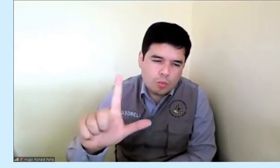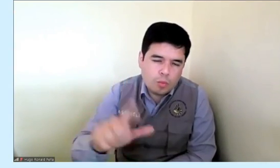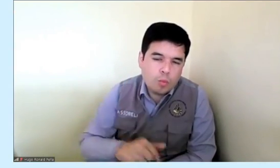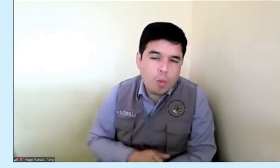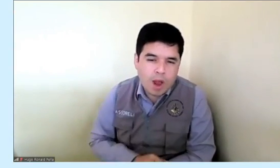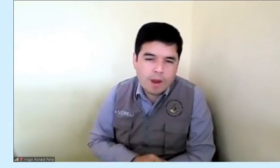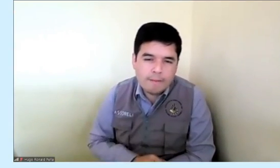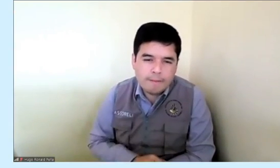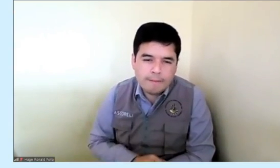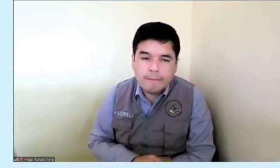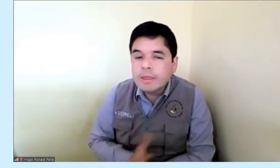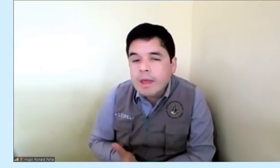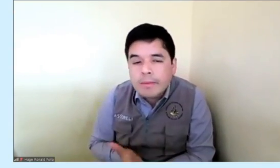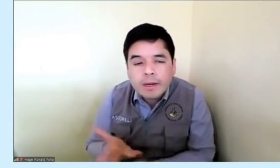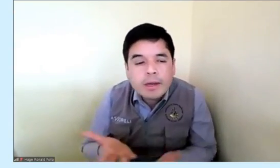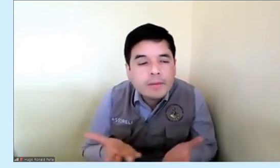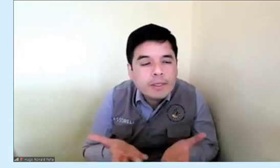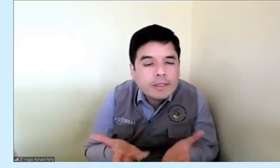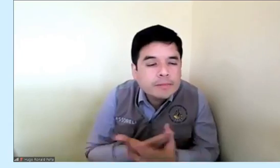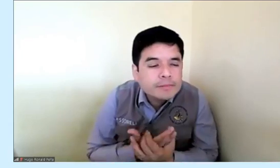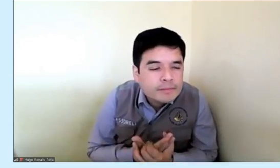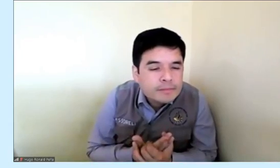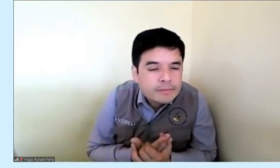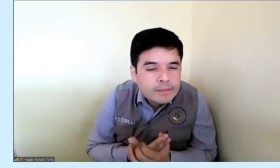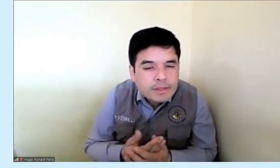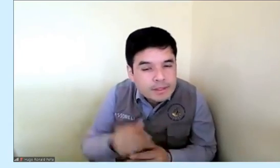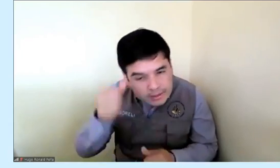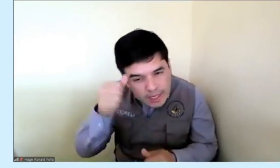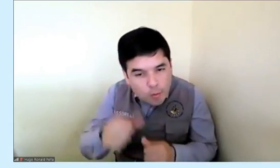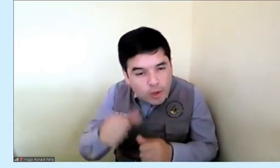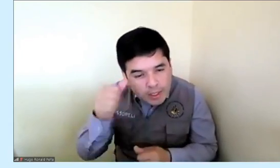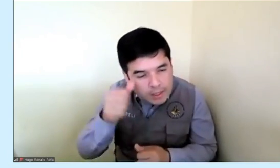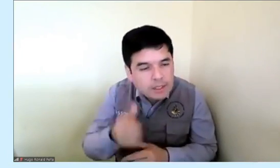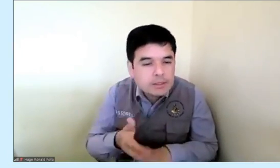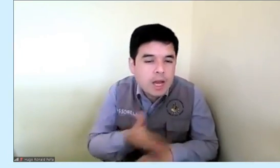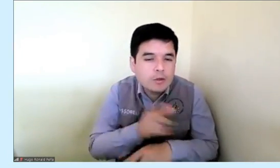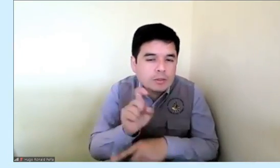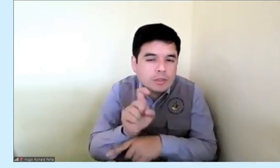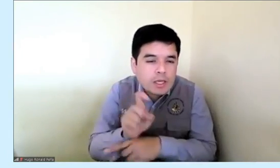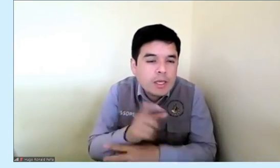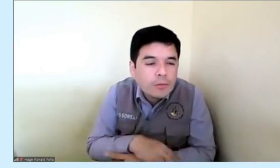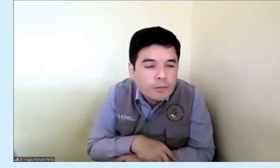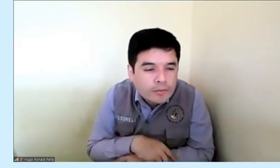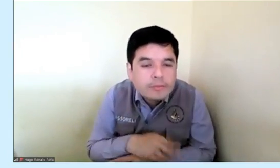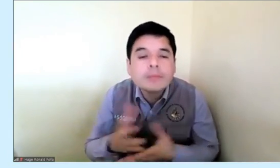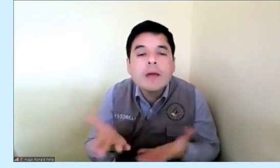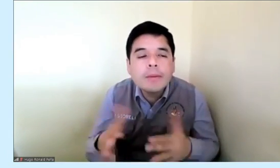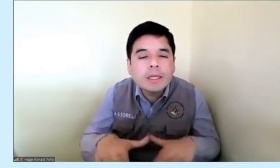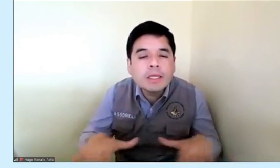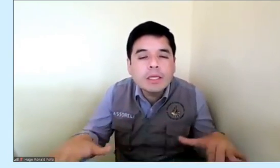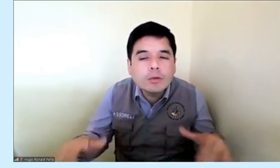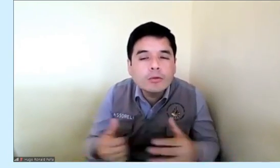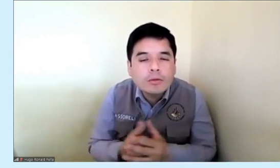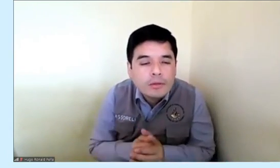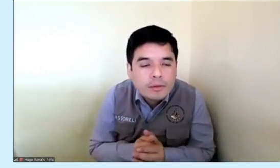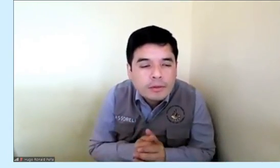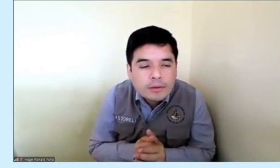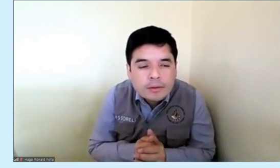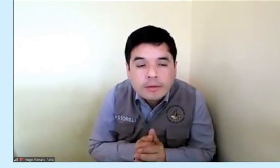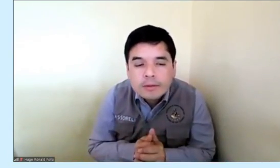La pregunta ¿cuál? ¿Recuerdan? ¿Cómo es cuál? ¿Recuerdan antes? Les enseñé. A ver,